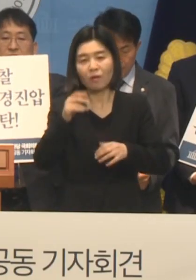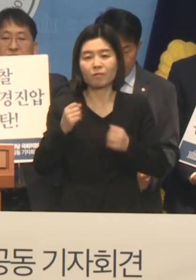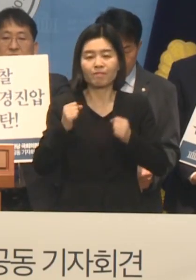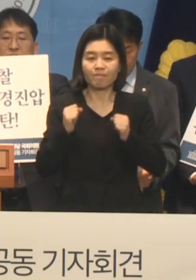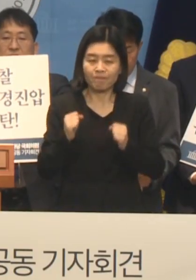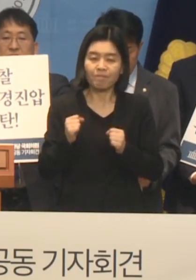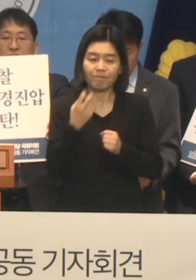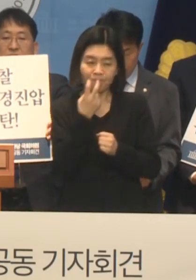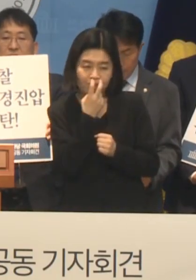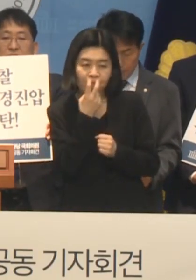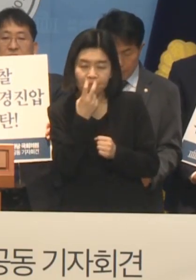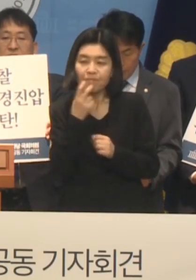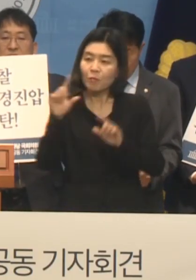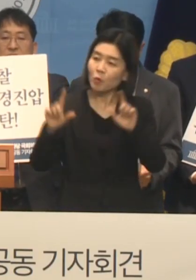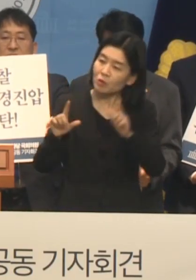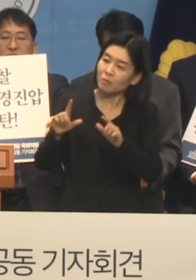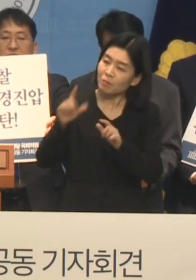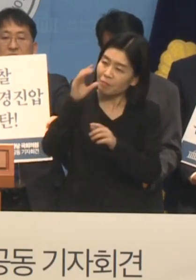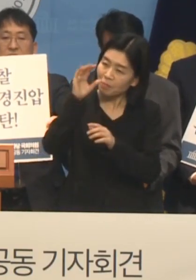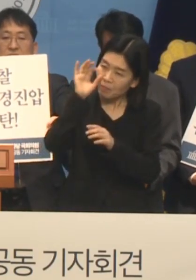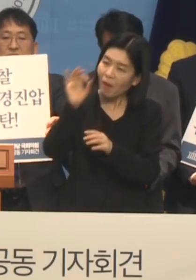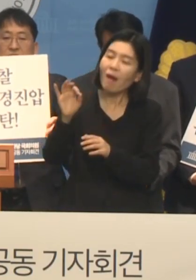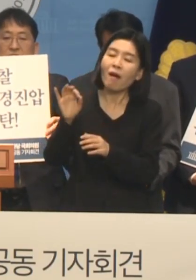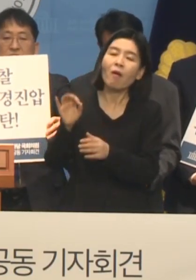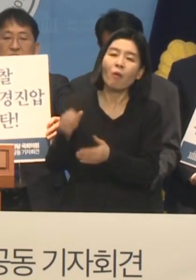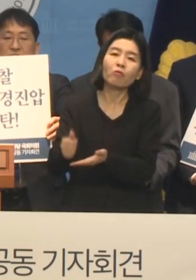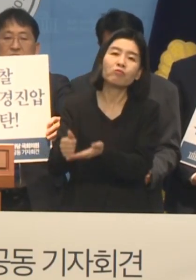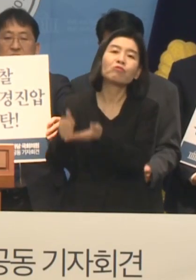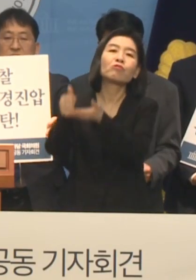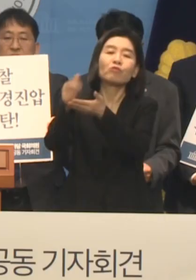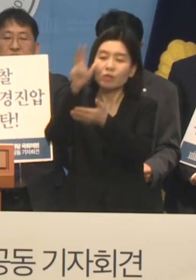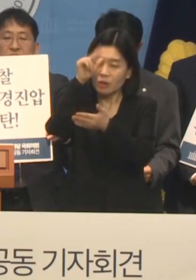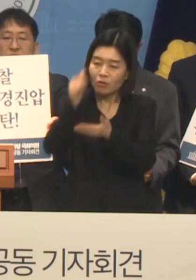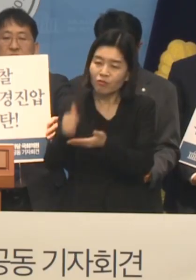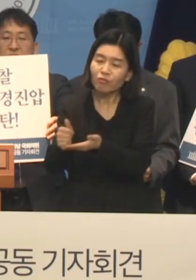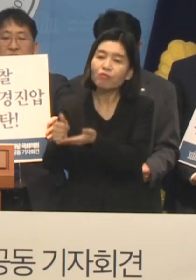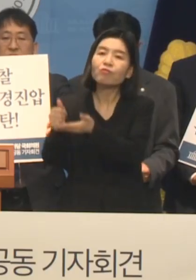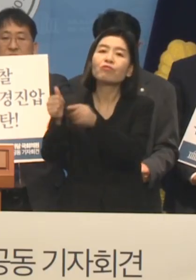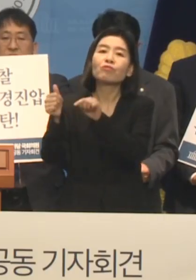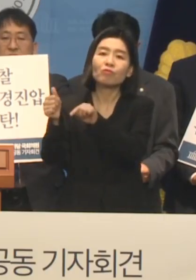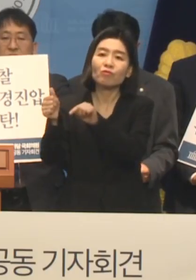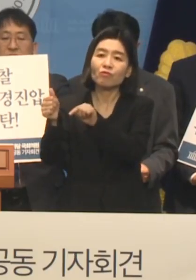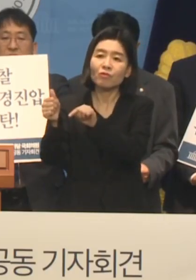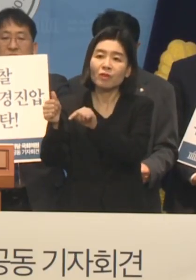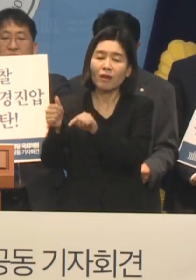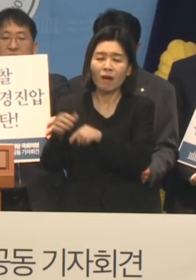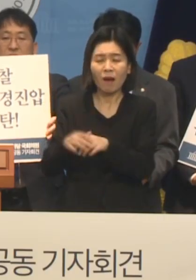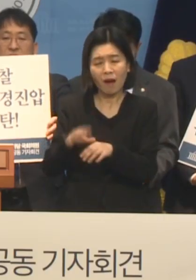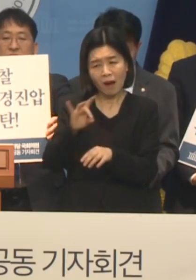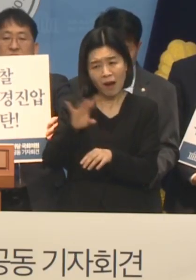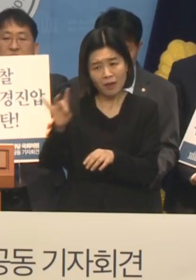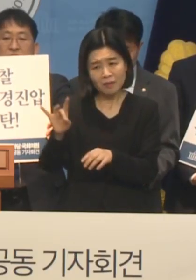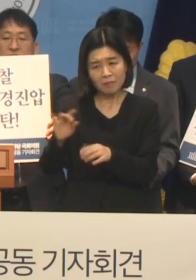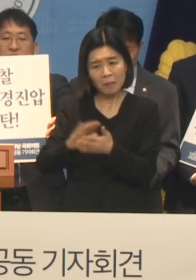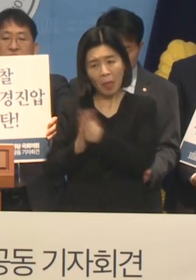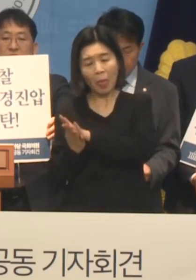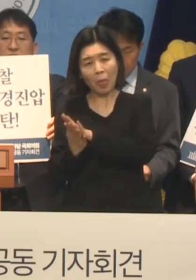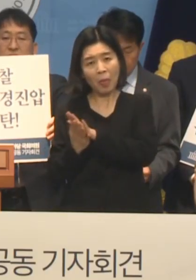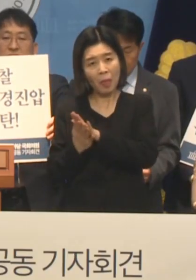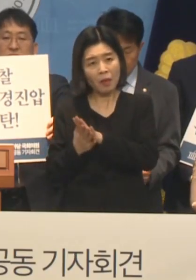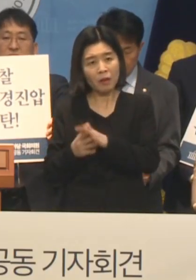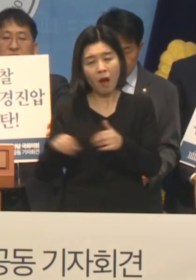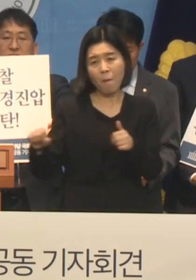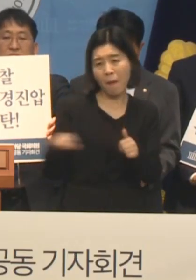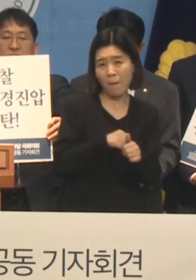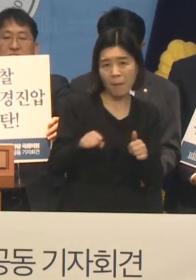표합니다. 그럼에도 불구하고 그 지팡이가 비슷하게 생긴 몽둥이가 될 때가 있습니다. 민중의 지팡이가